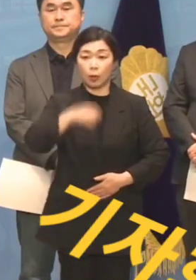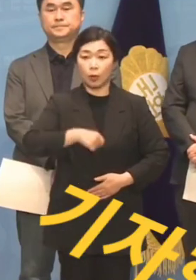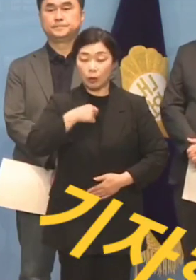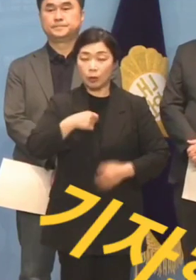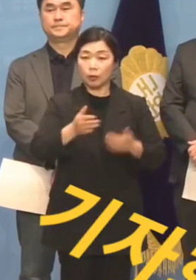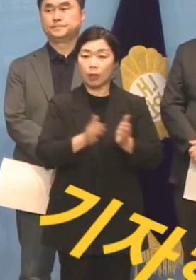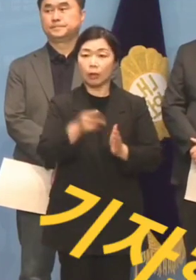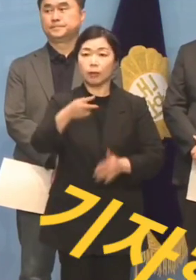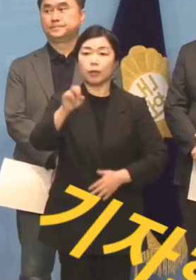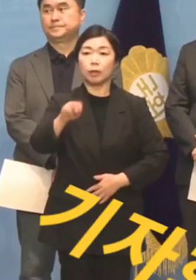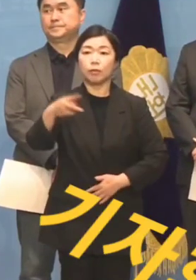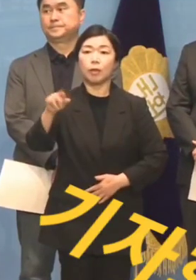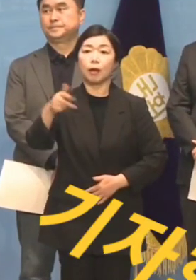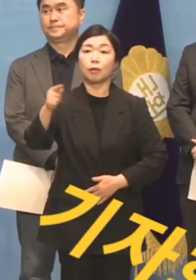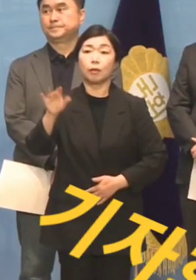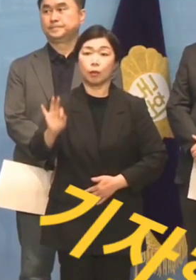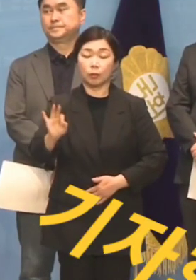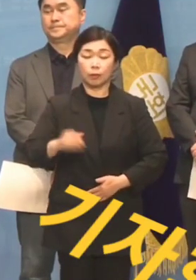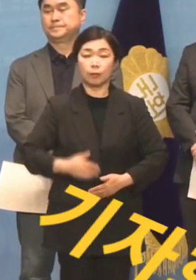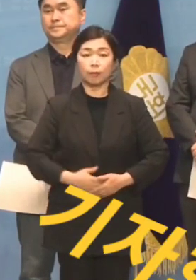정의당 심상정 의원님이십니다.